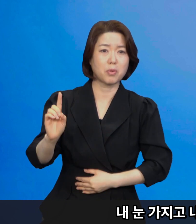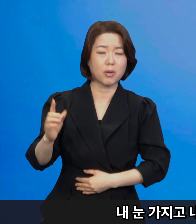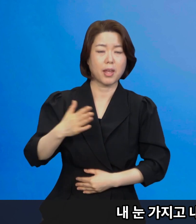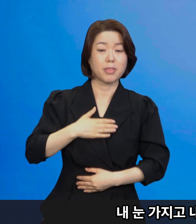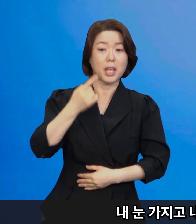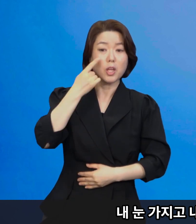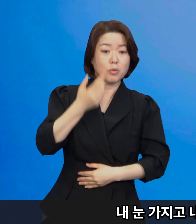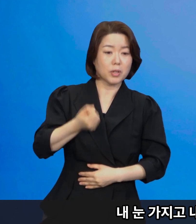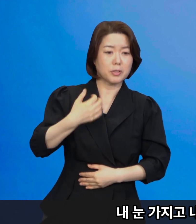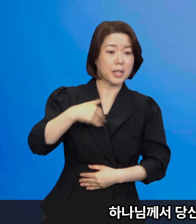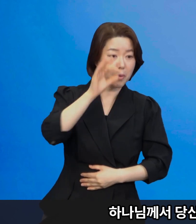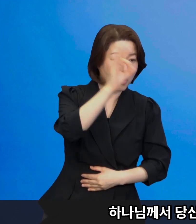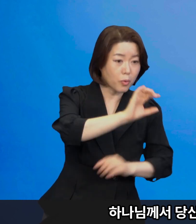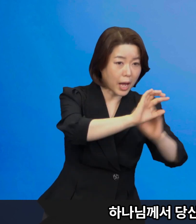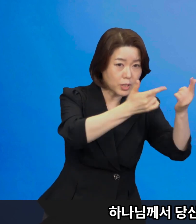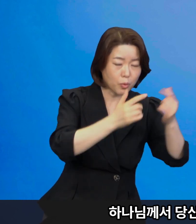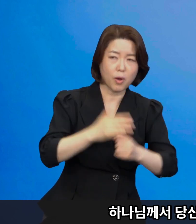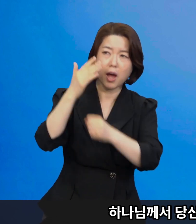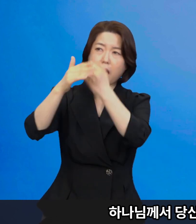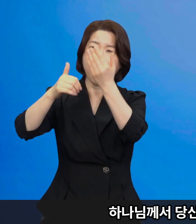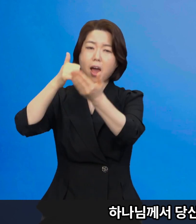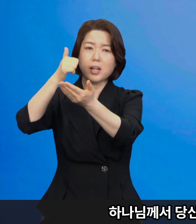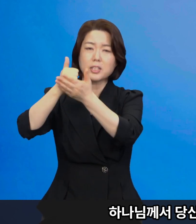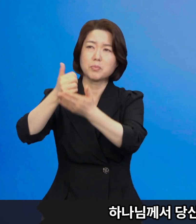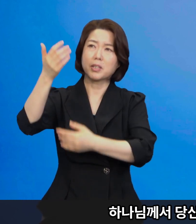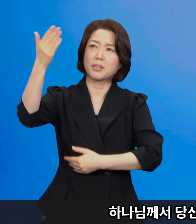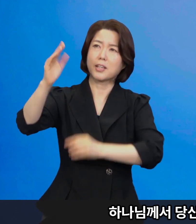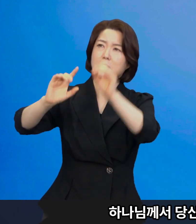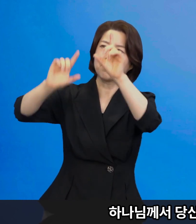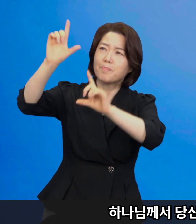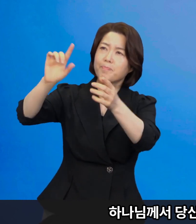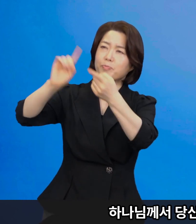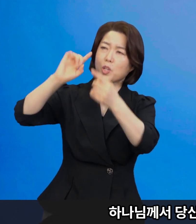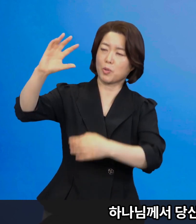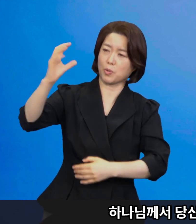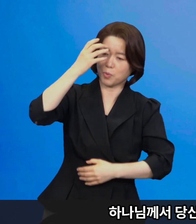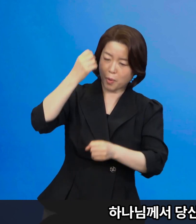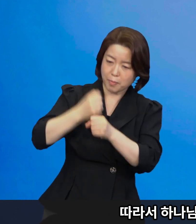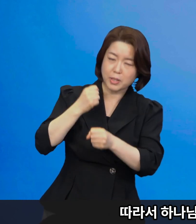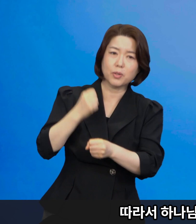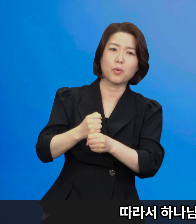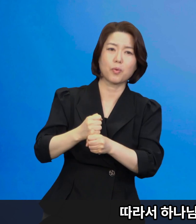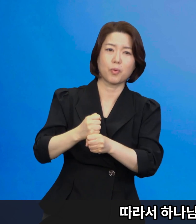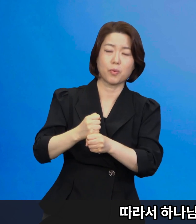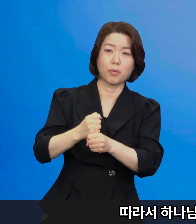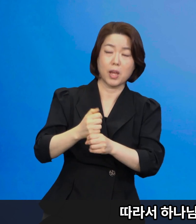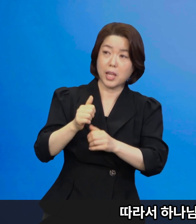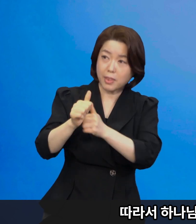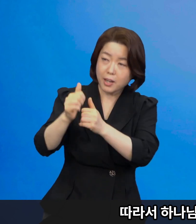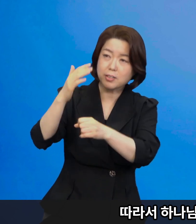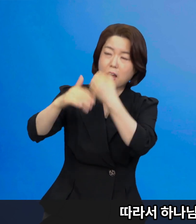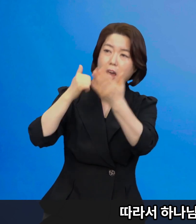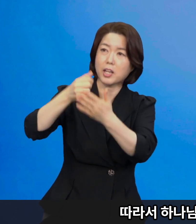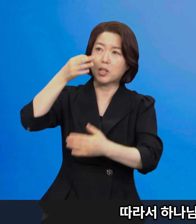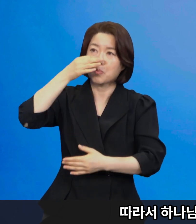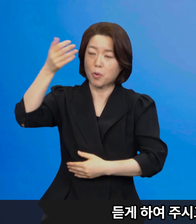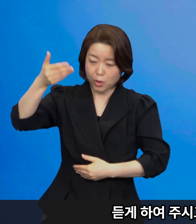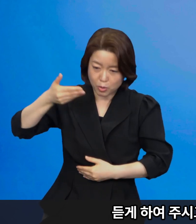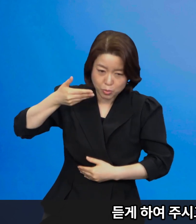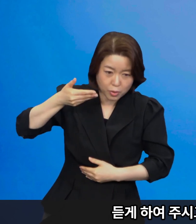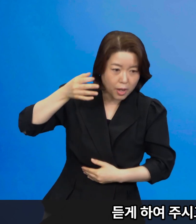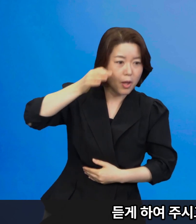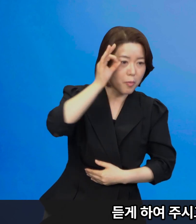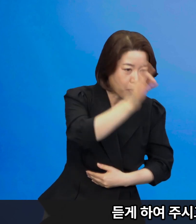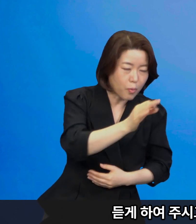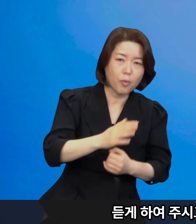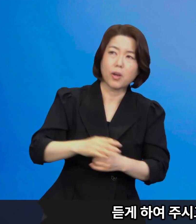가지고 내가 보는 것이 아니라 하나님께서 당신의 형상대로 지으셨고 따라서 하나님이 보게 하여 주시고 듣게